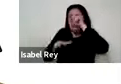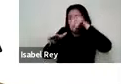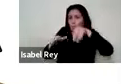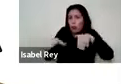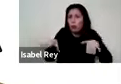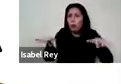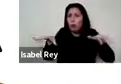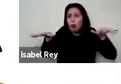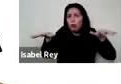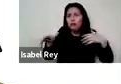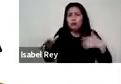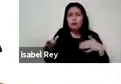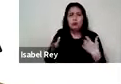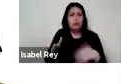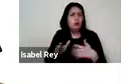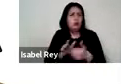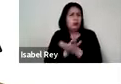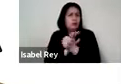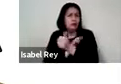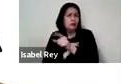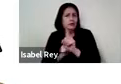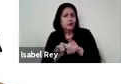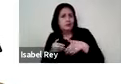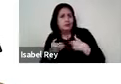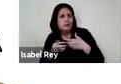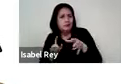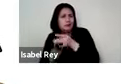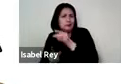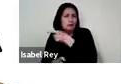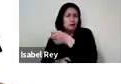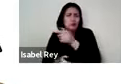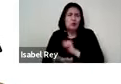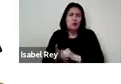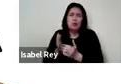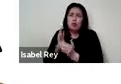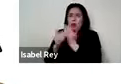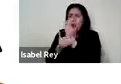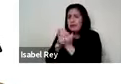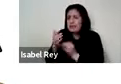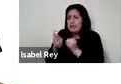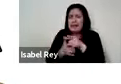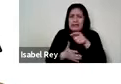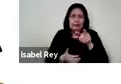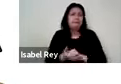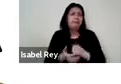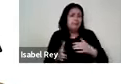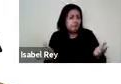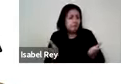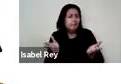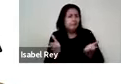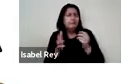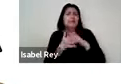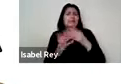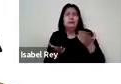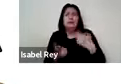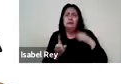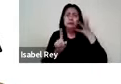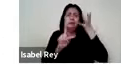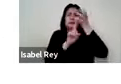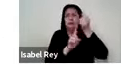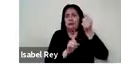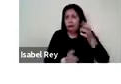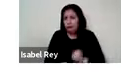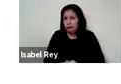tiene destreza y humildad. Y eso es lo que día a día tenemos que imitar para empezar a impulsar los objetivos que queremos.